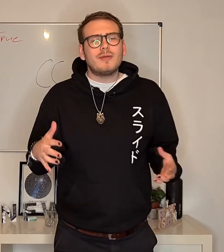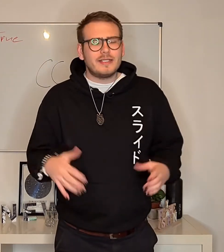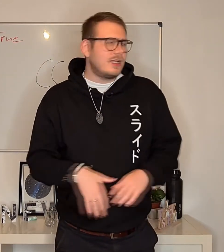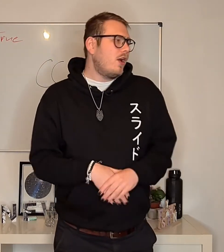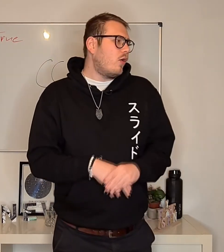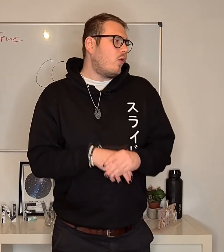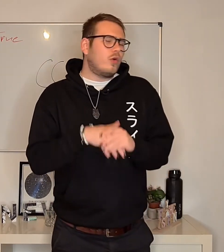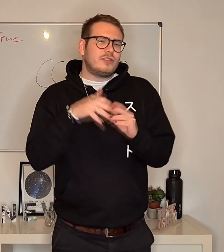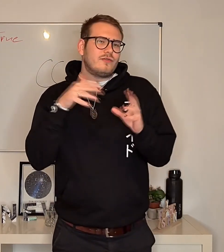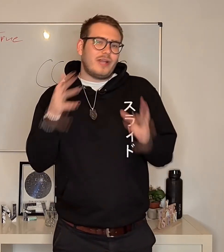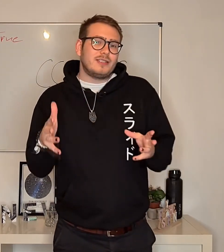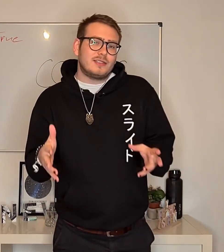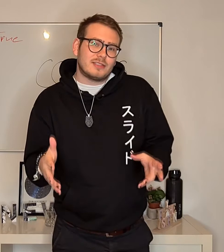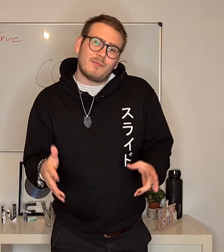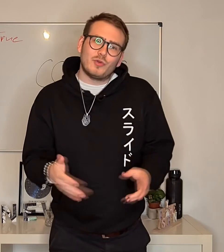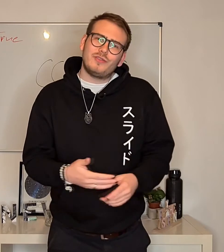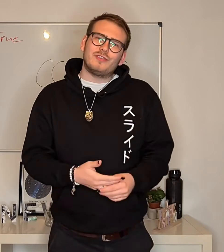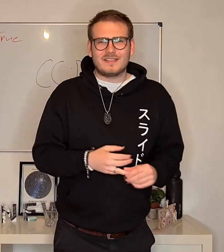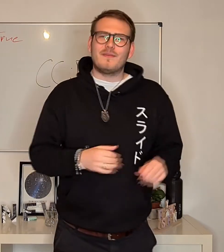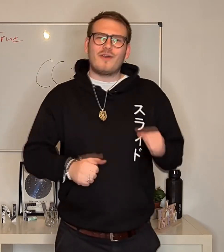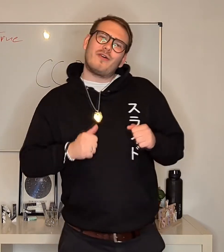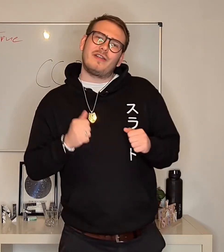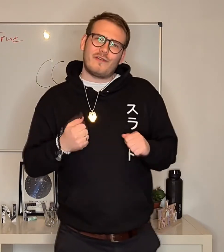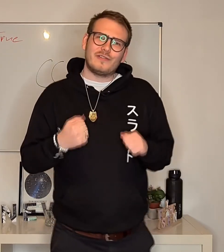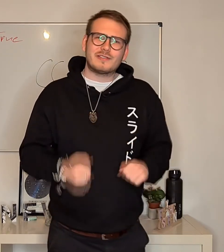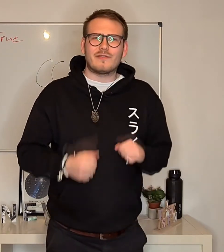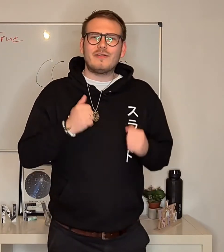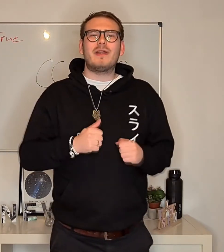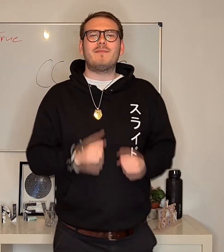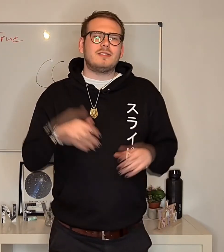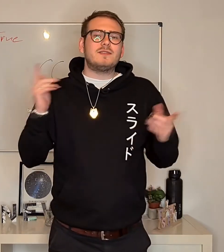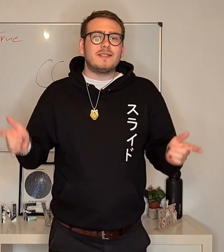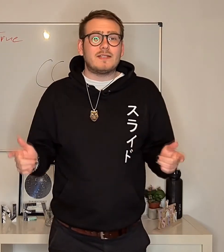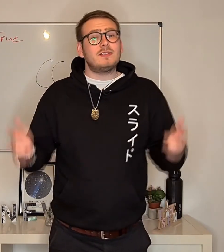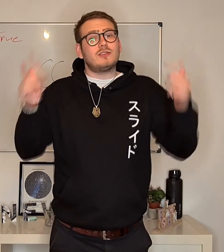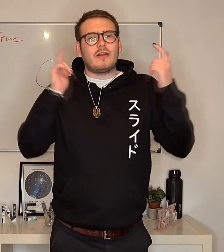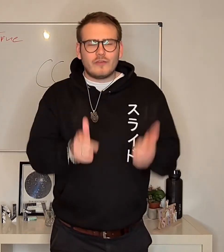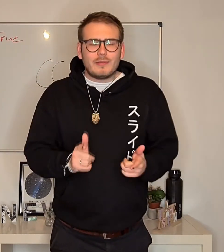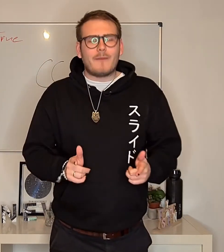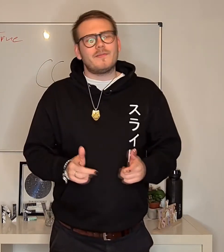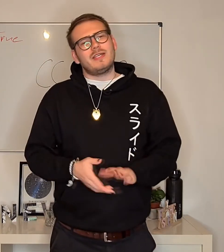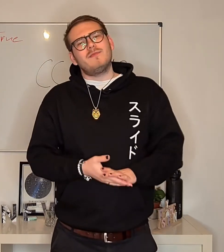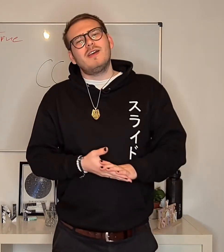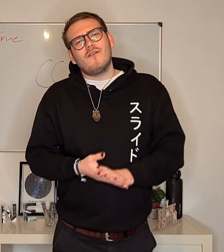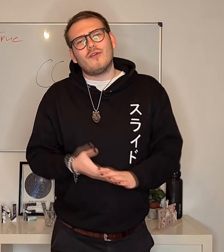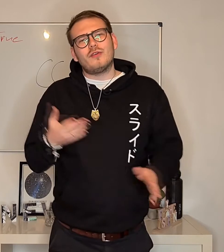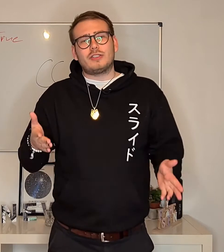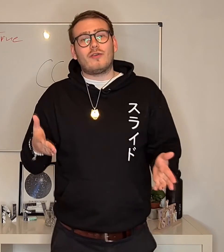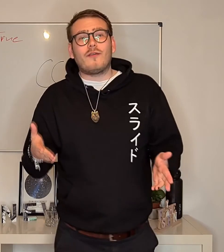überlegt und werden die zusammen durchführen, damit wir auch hier auf dem Discord fit bleiben. Des Weiteren wird es auch einen Filmabend geben, wo wir euch auch noch